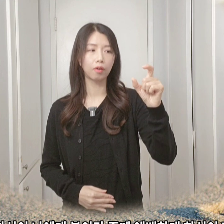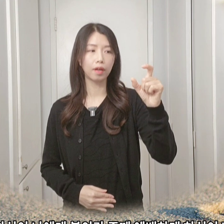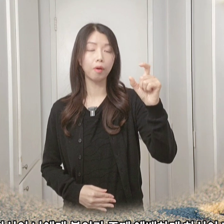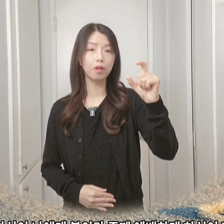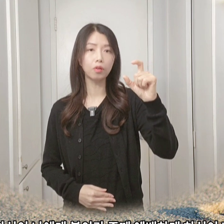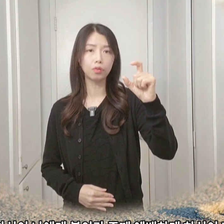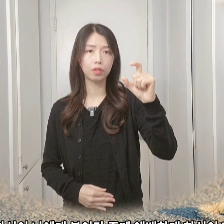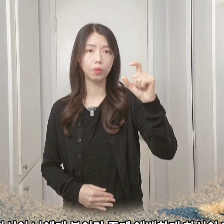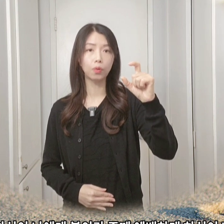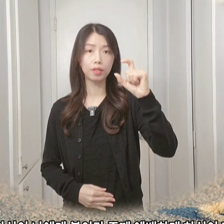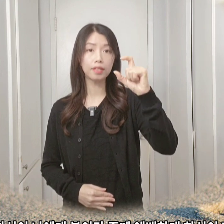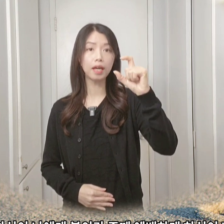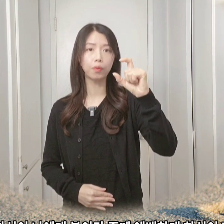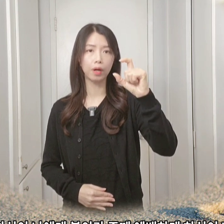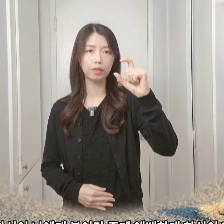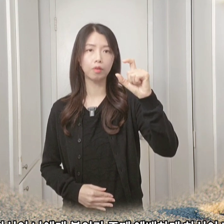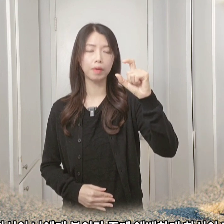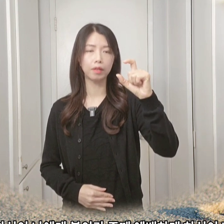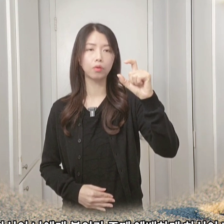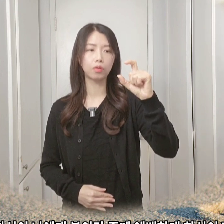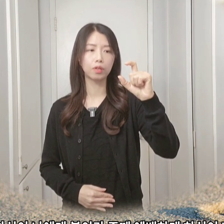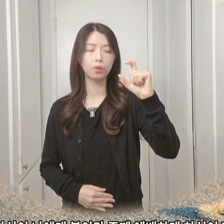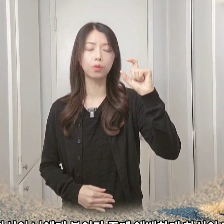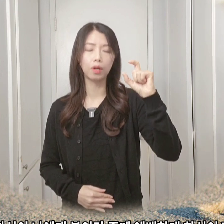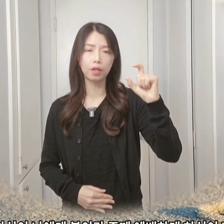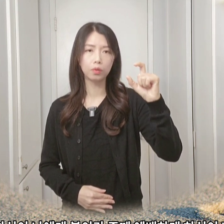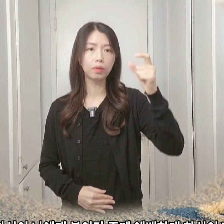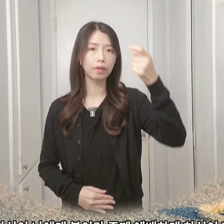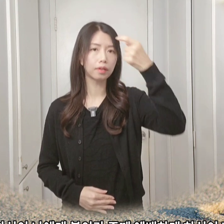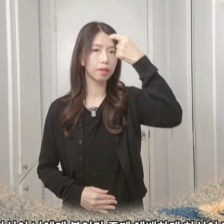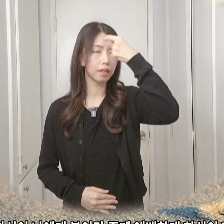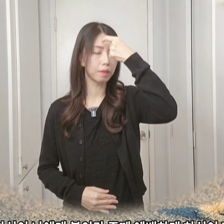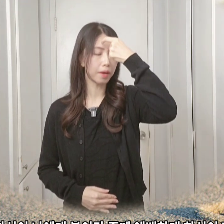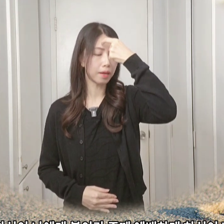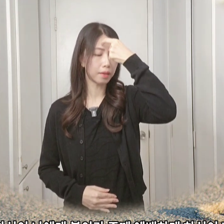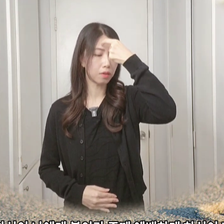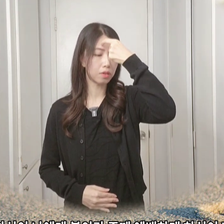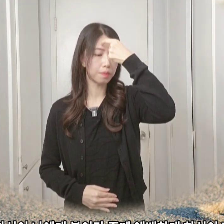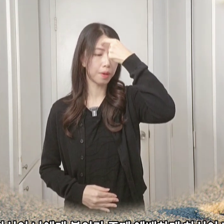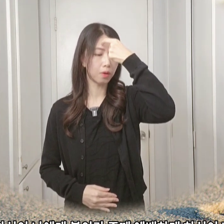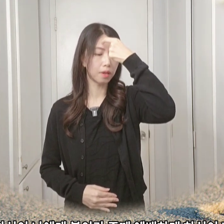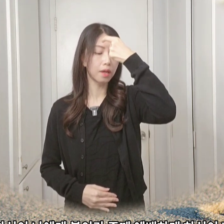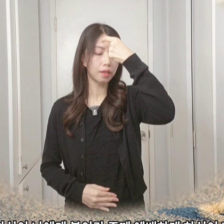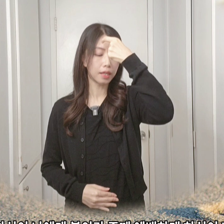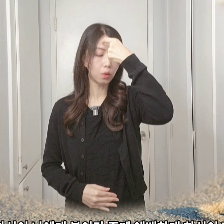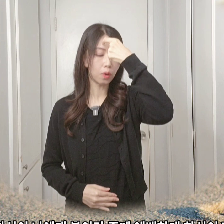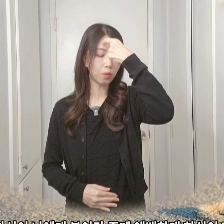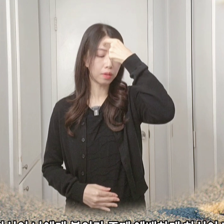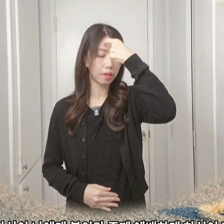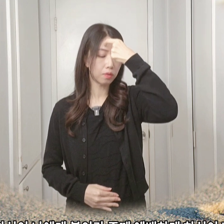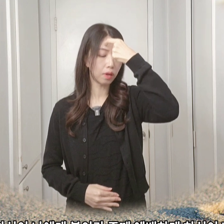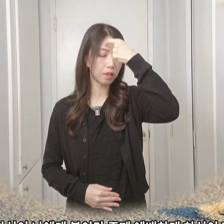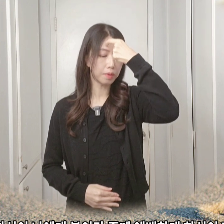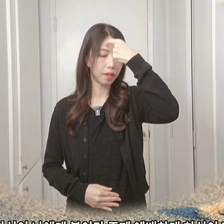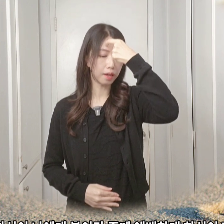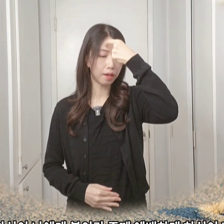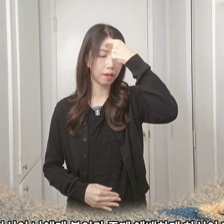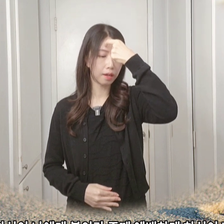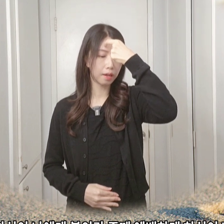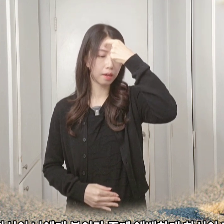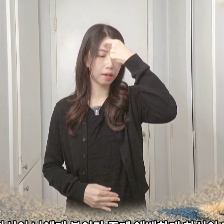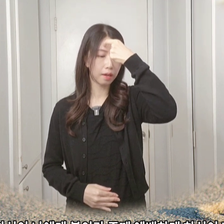엄지검지를 이렇게 벌려주시고 C자 모양처럼 만들어주시고 손끝을 이마에 대주시면 기도라고 한 뜻의 수어가